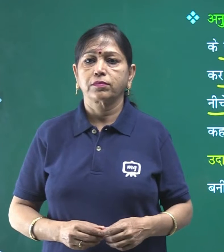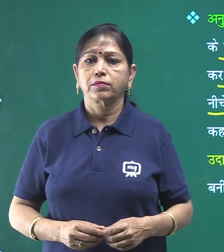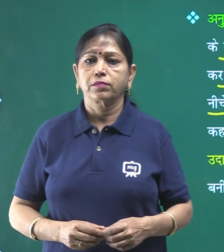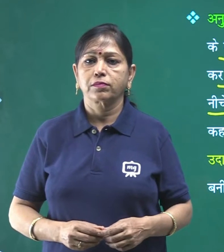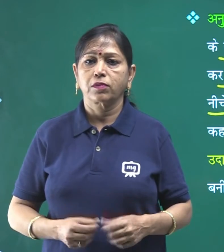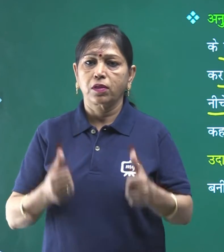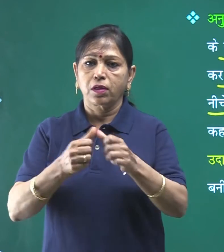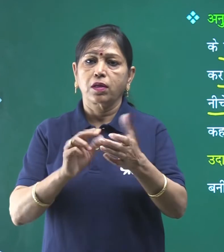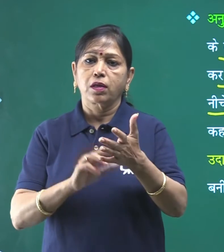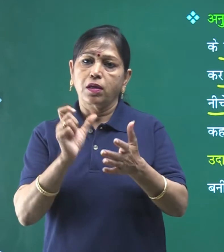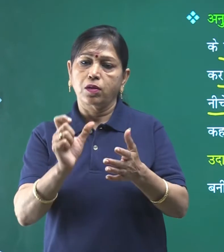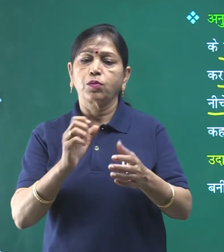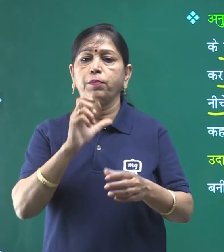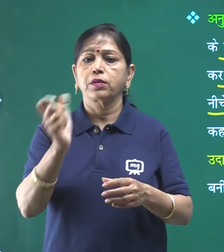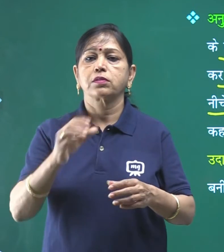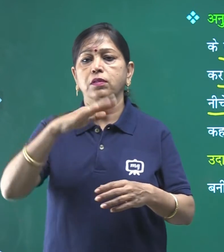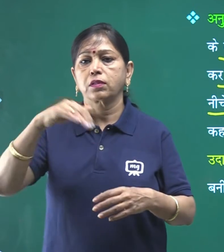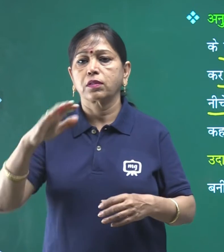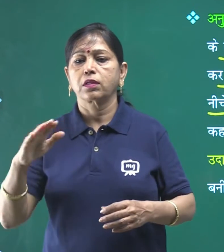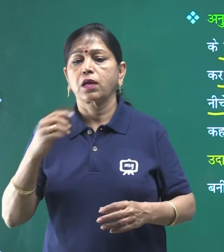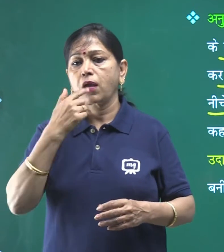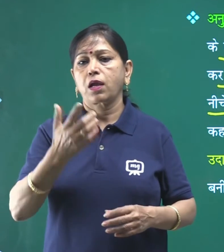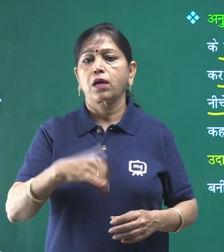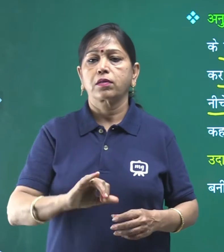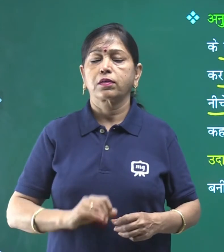अनुप्रस्थ तरंग कहलाती है।